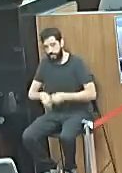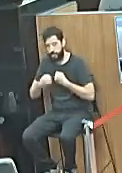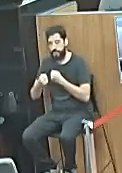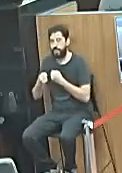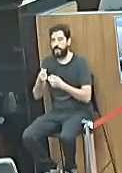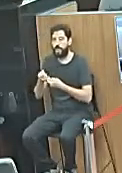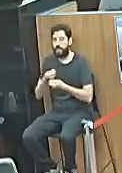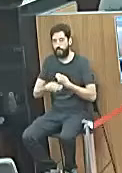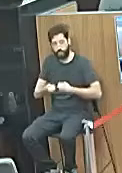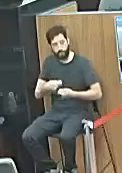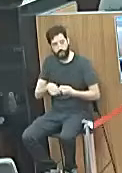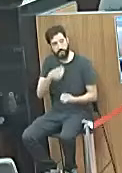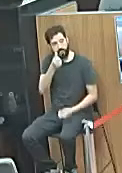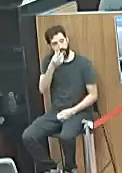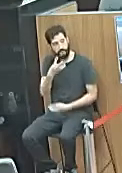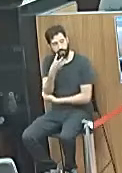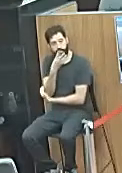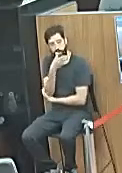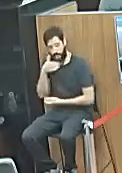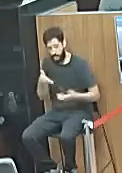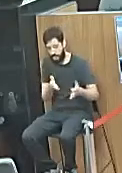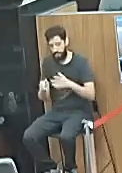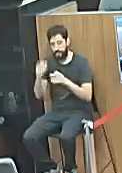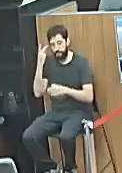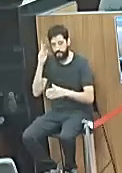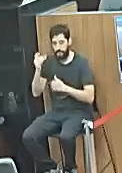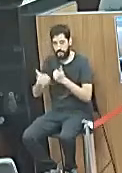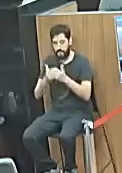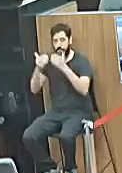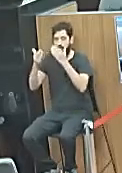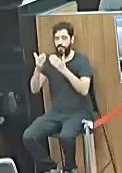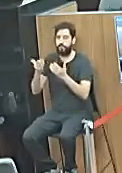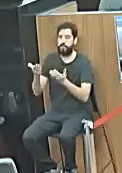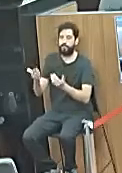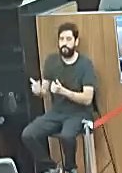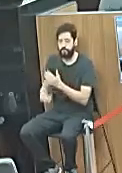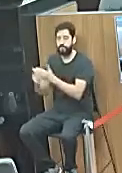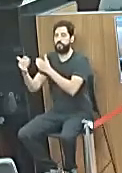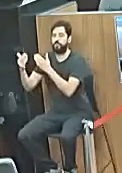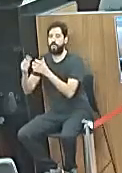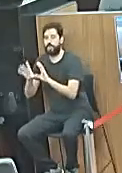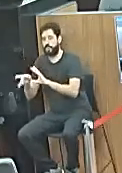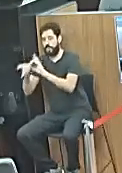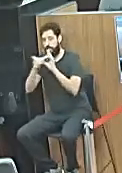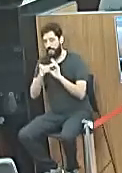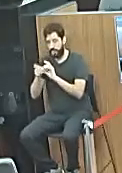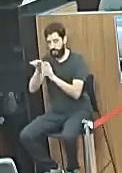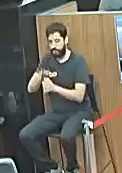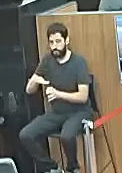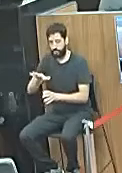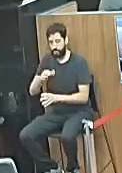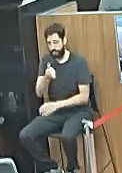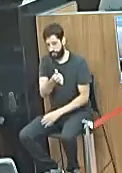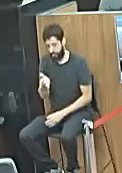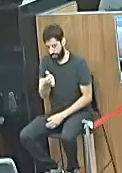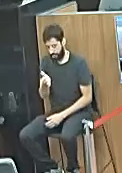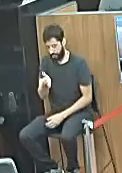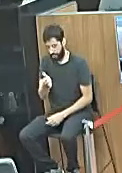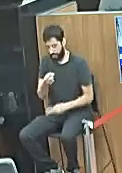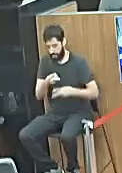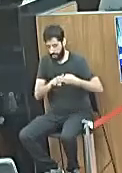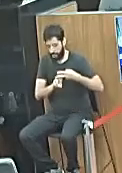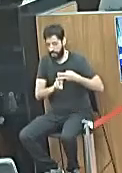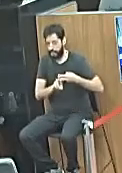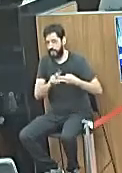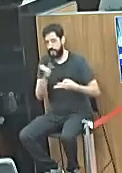e 64 caminhos para o desenvolvimento desenvolvimento e integração regional 66 hashtag